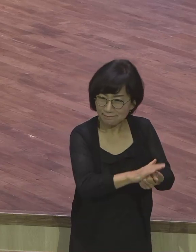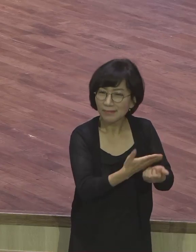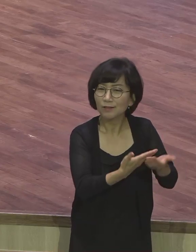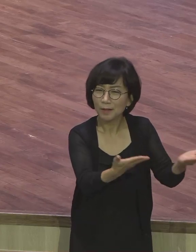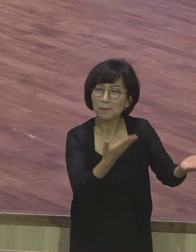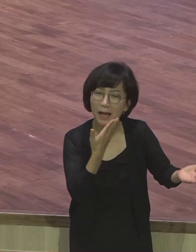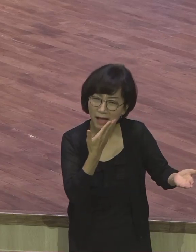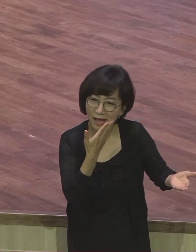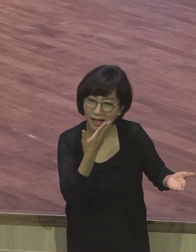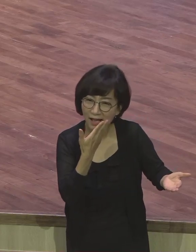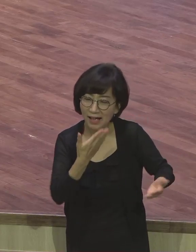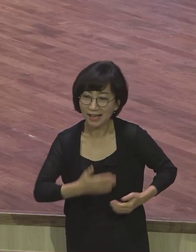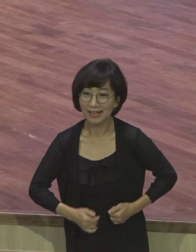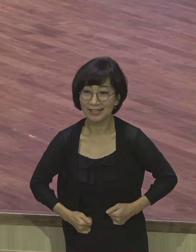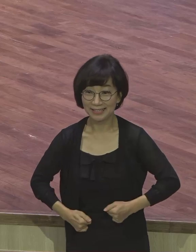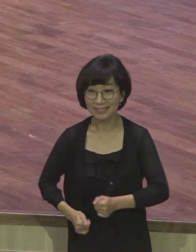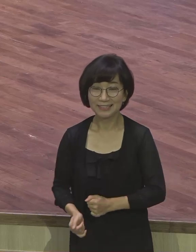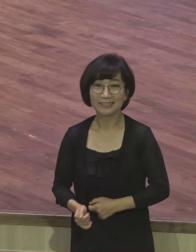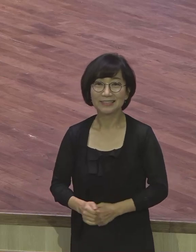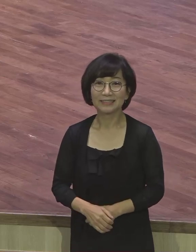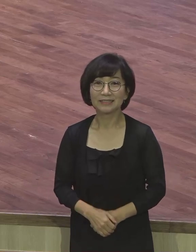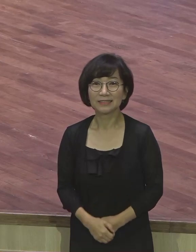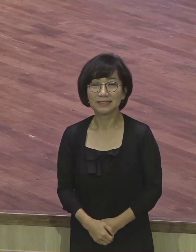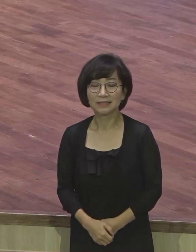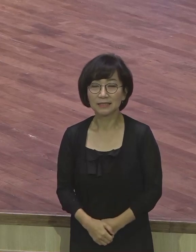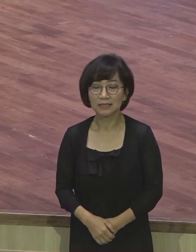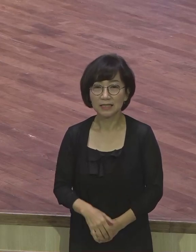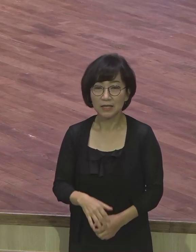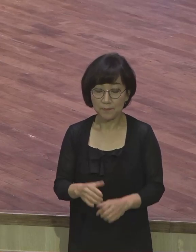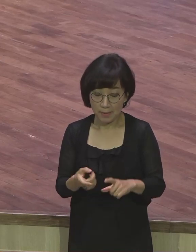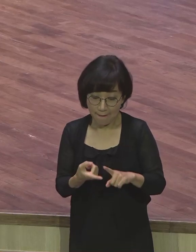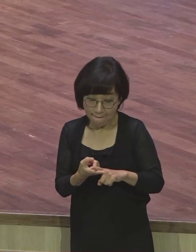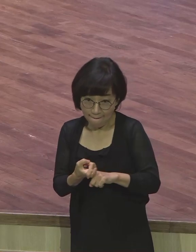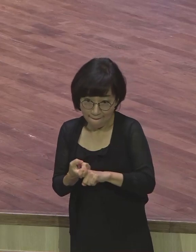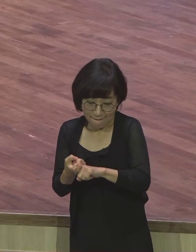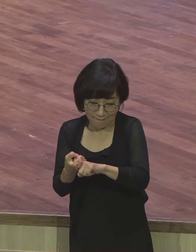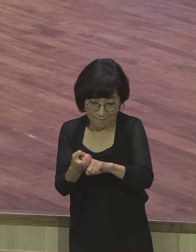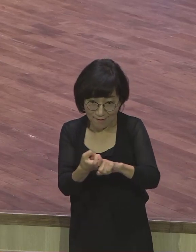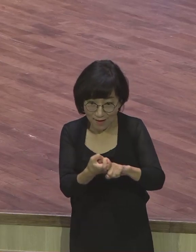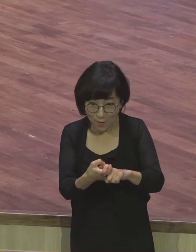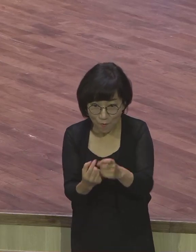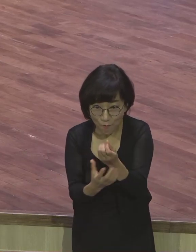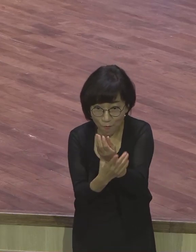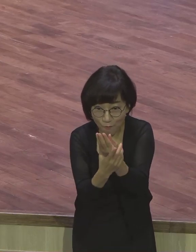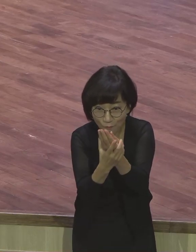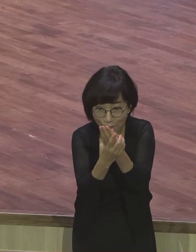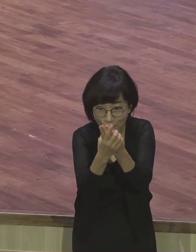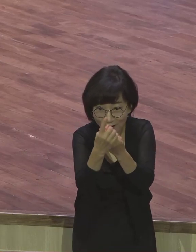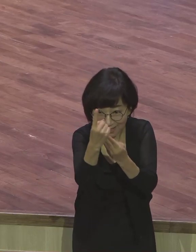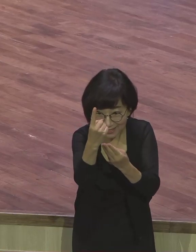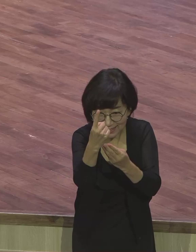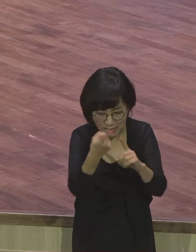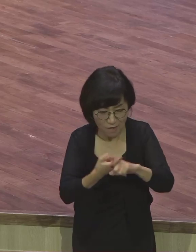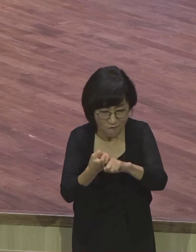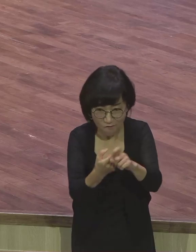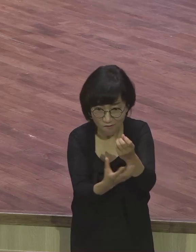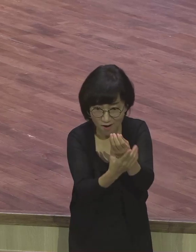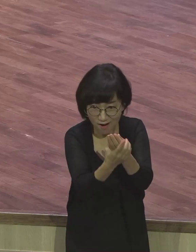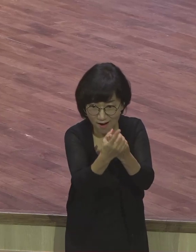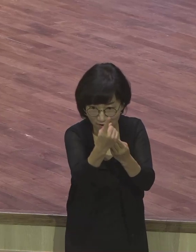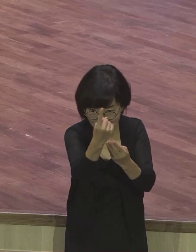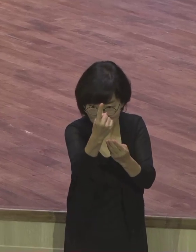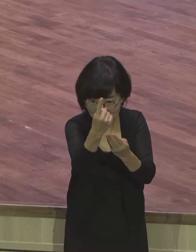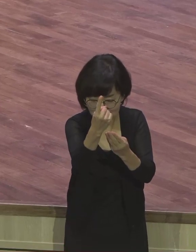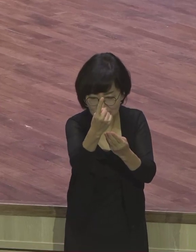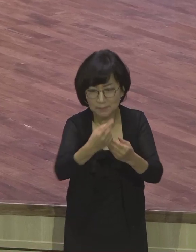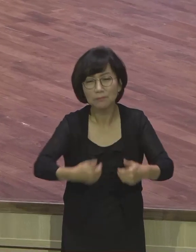치유하고 용서하고. 아멘. 우리가 원리스, 원 발음 잘 들으세요. 원리스가 돼야죠. 원리스가 되면 안 된다